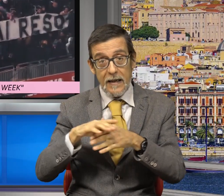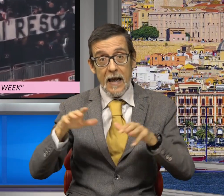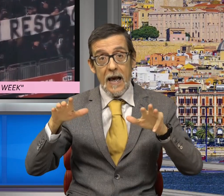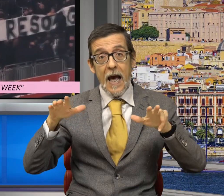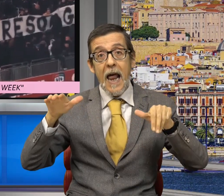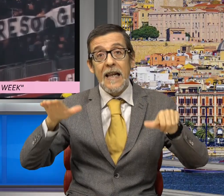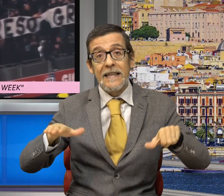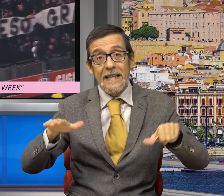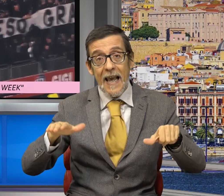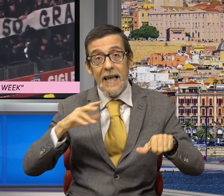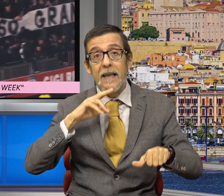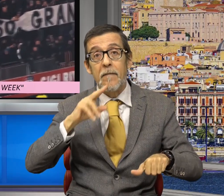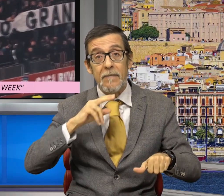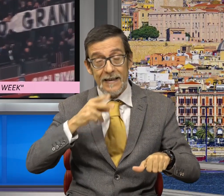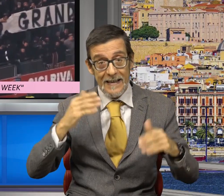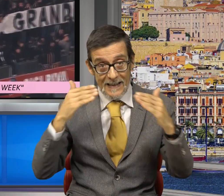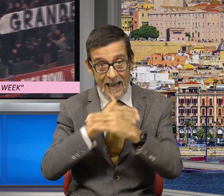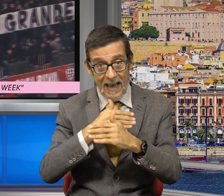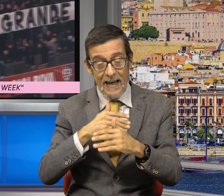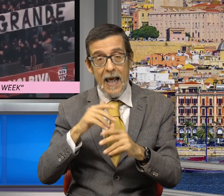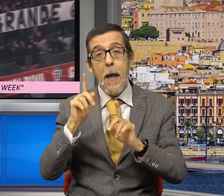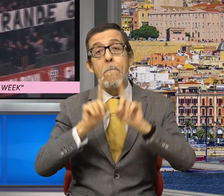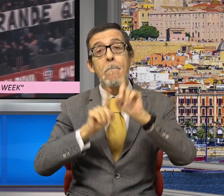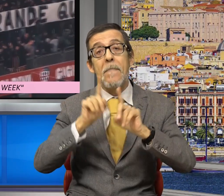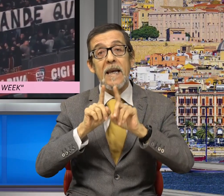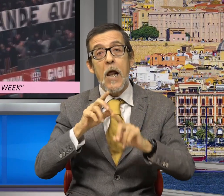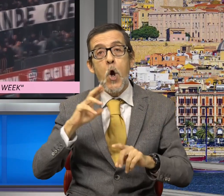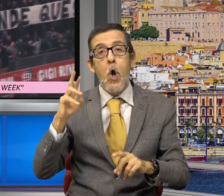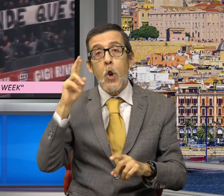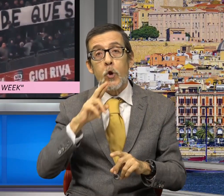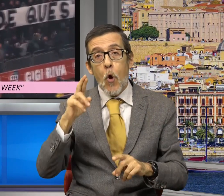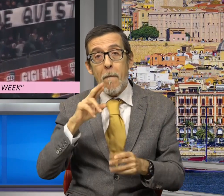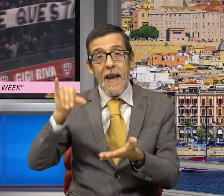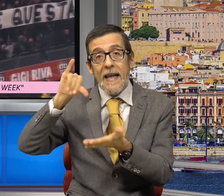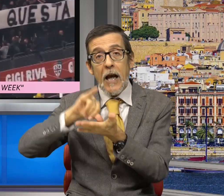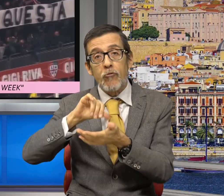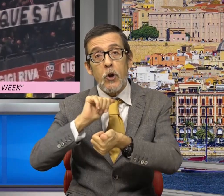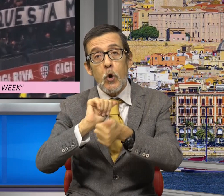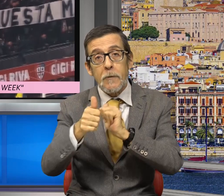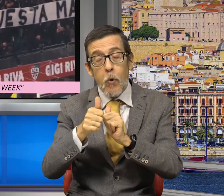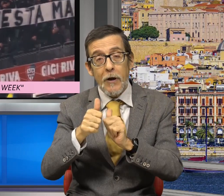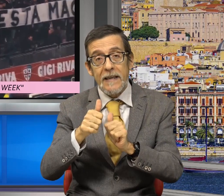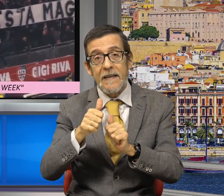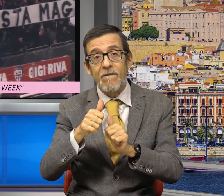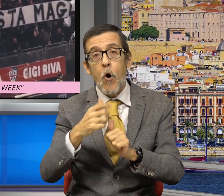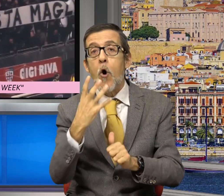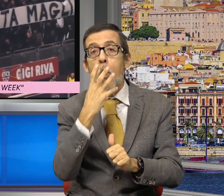all'Unipoldomus, mentre domenica tra il Centro Sportivo dell'Ossigeno e San Manifattura si chiuderà con le ultime sfide di Street